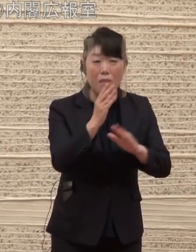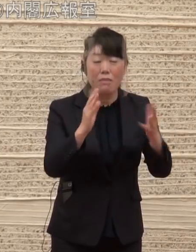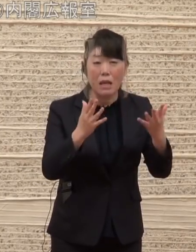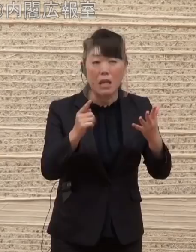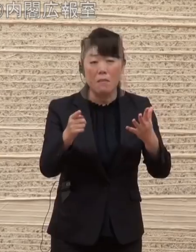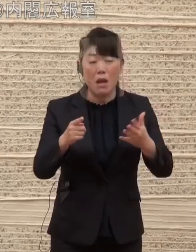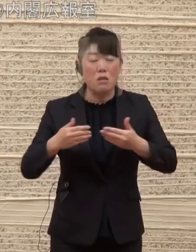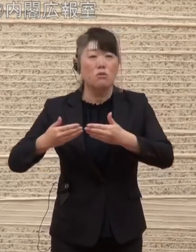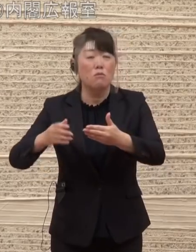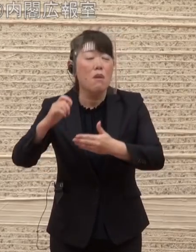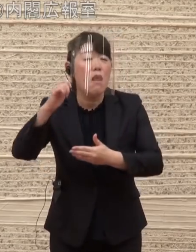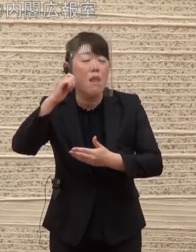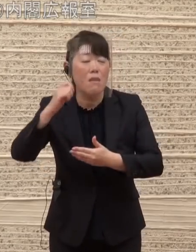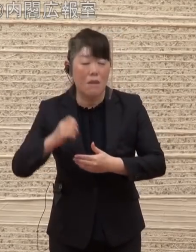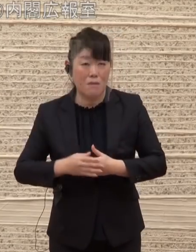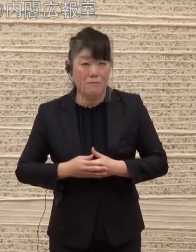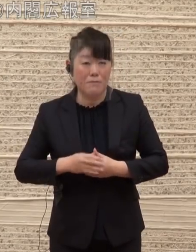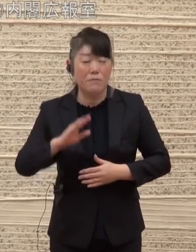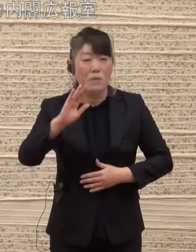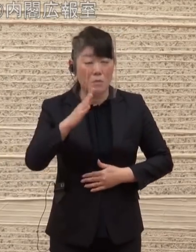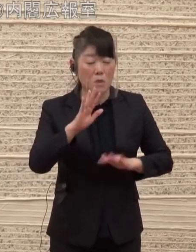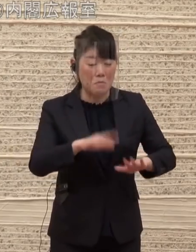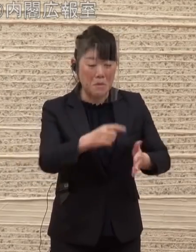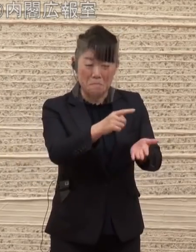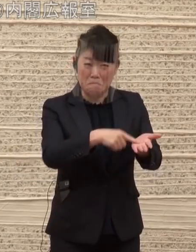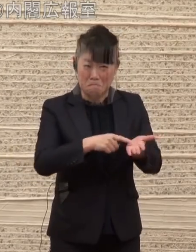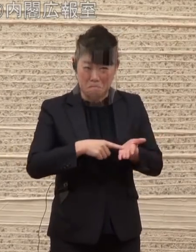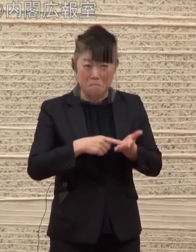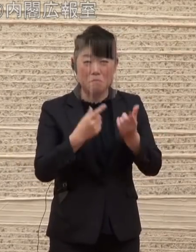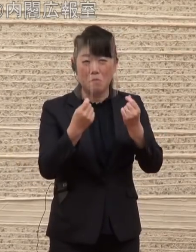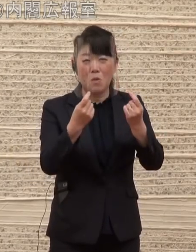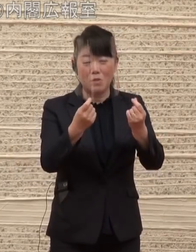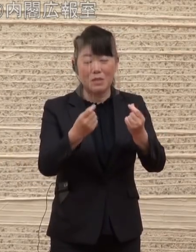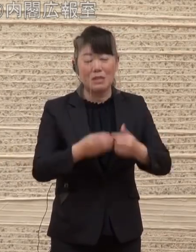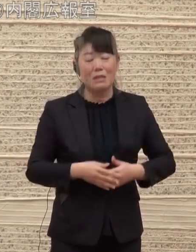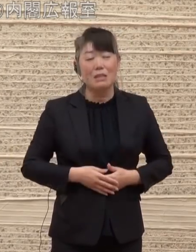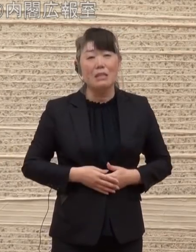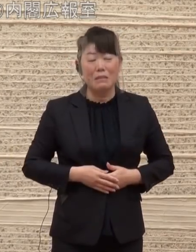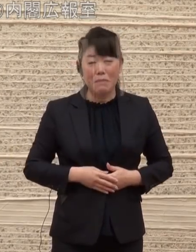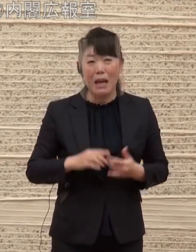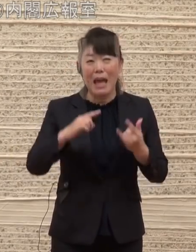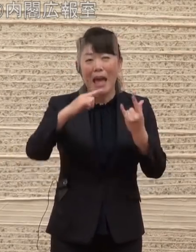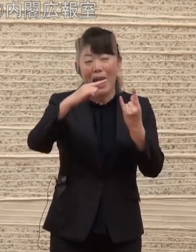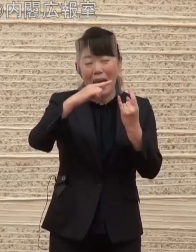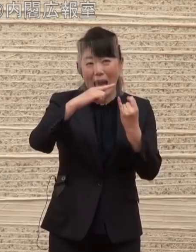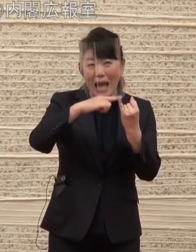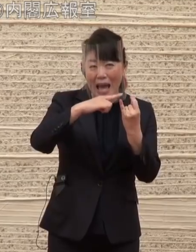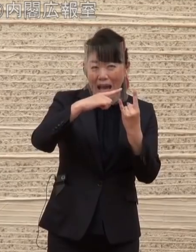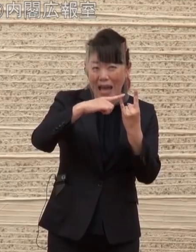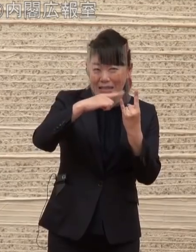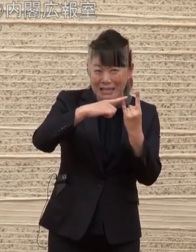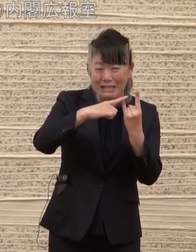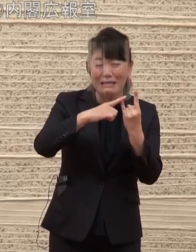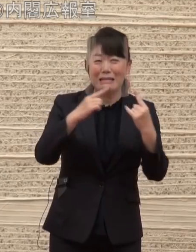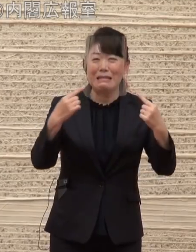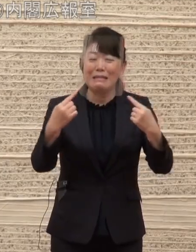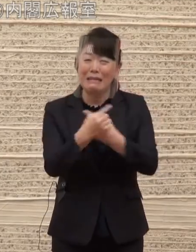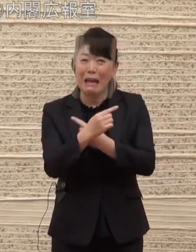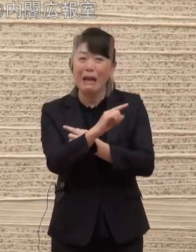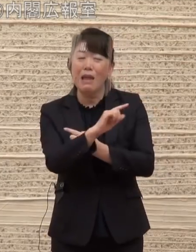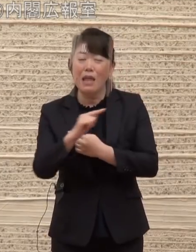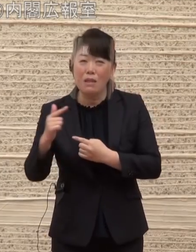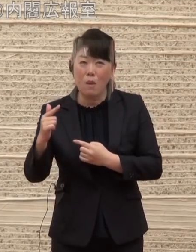あの今御指摘があったようにですねこの it carhartt 応答についてですね